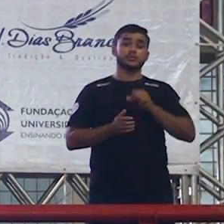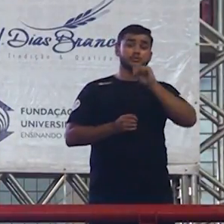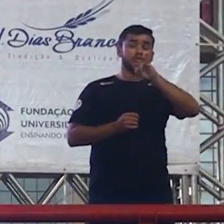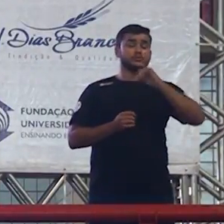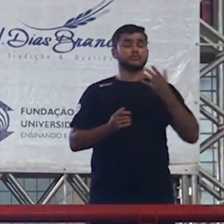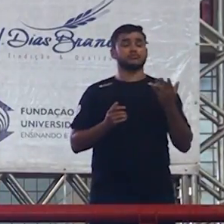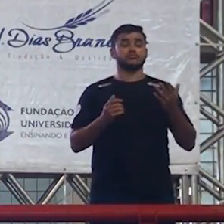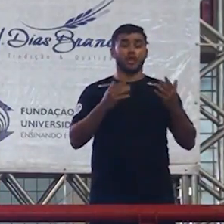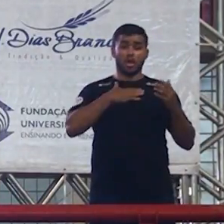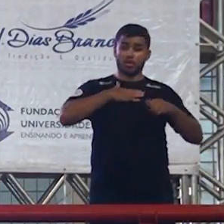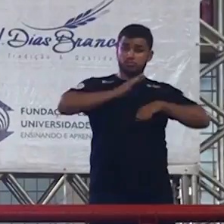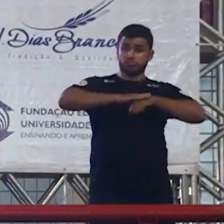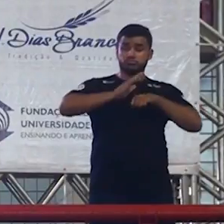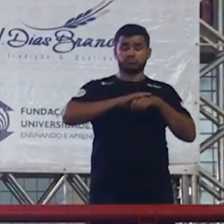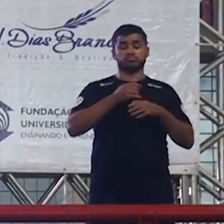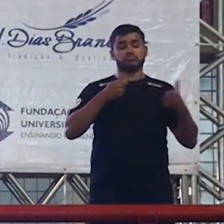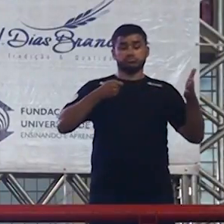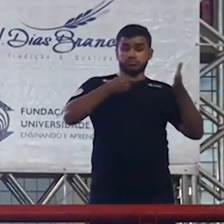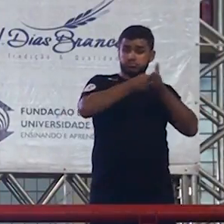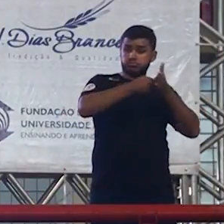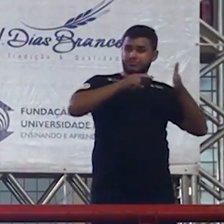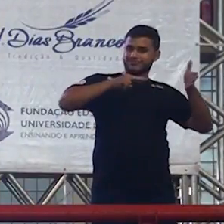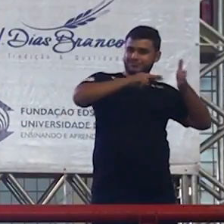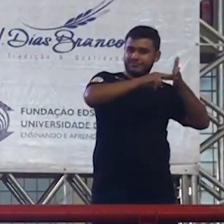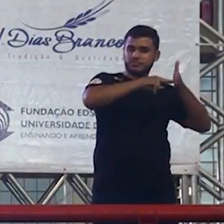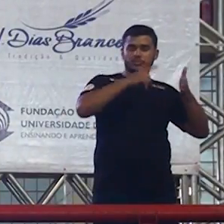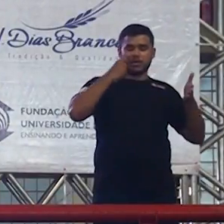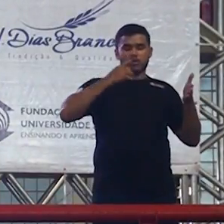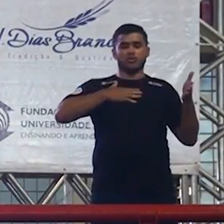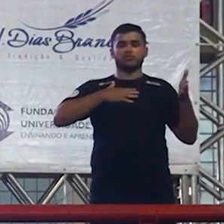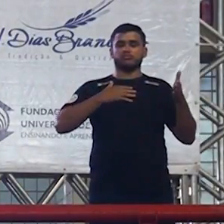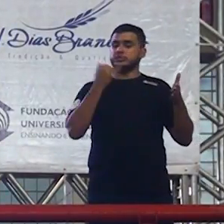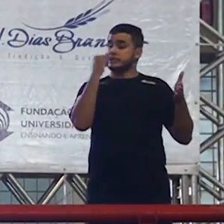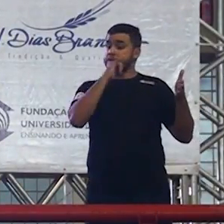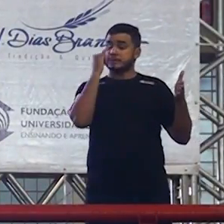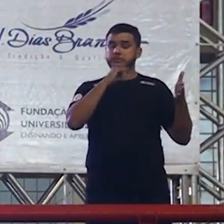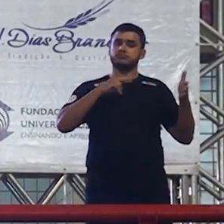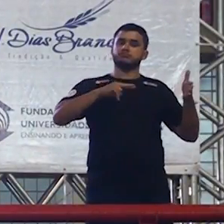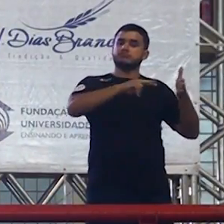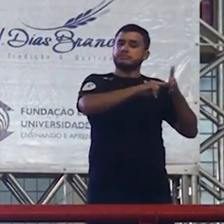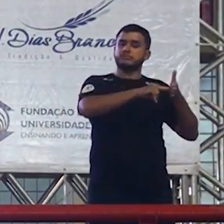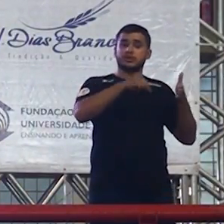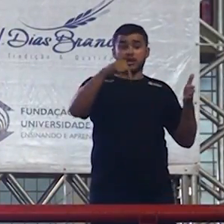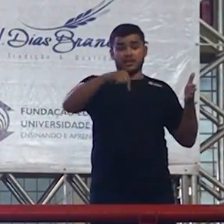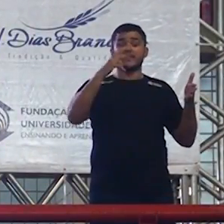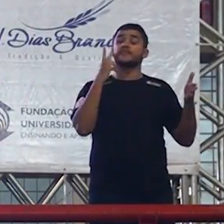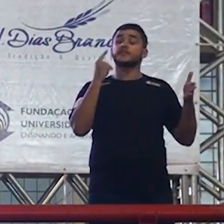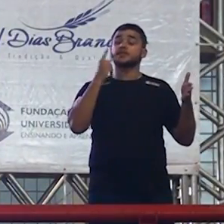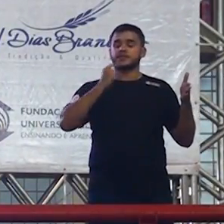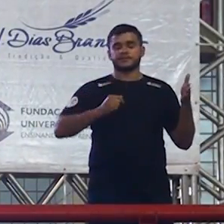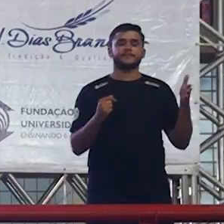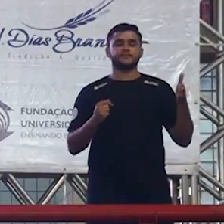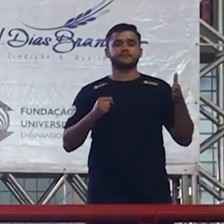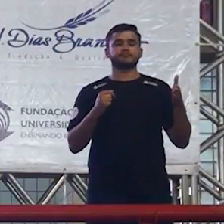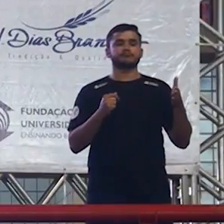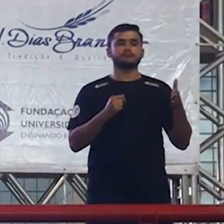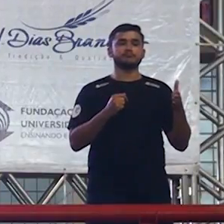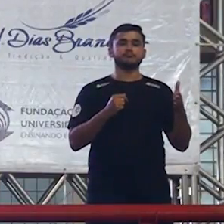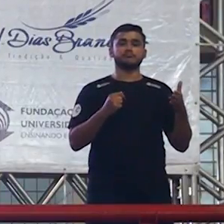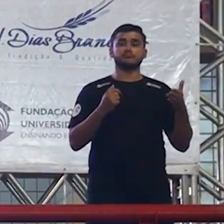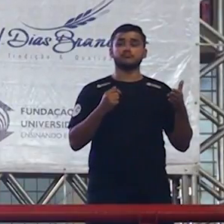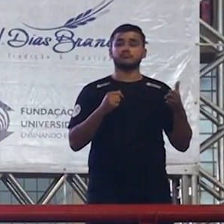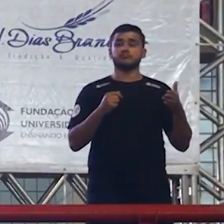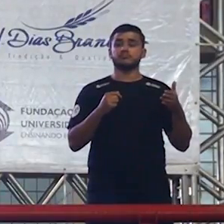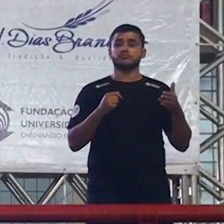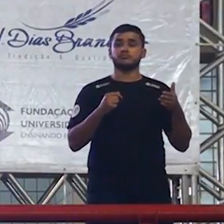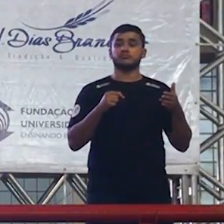eu ligo um aparelho elétrico, vamos lá, quero que você responda. Se eu ligo um aparelho elétrico na tomada aqui em Fortaleza, qual é a